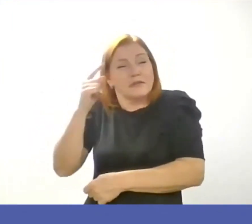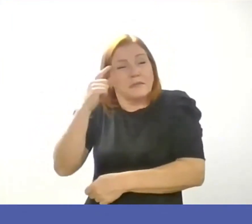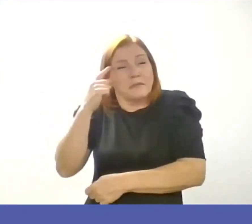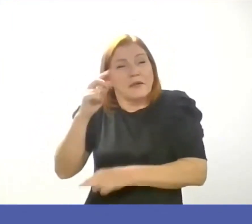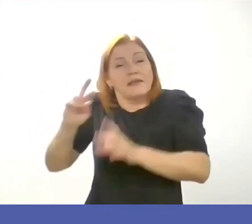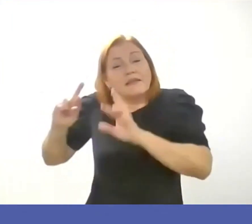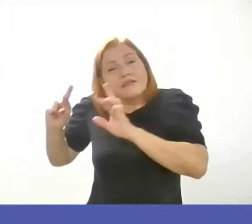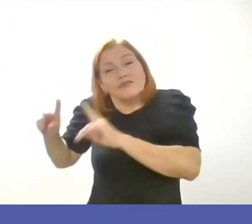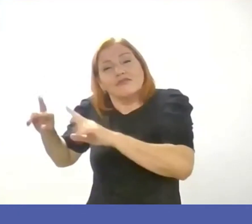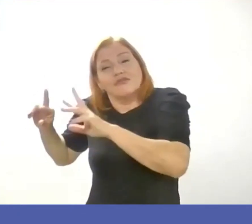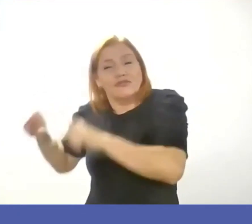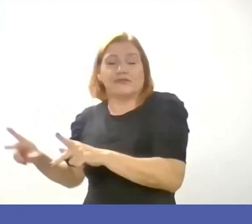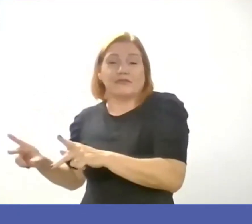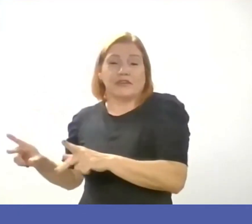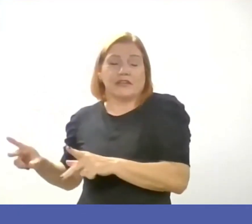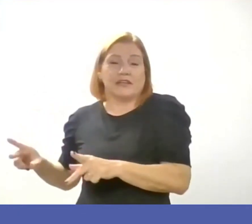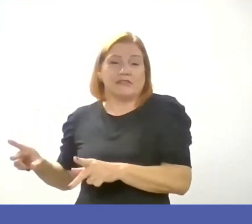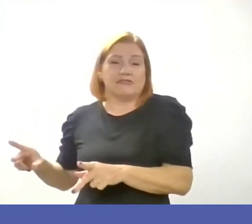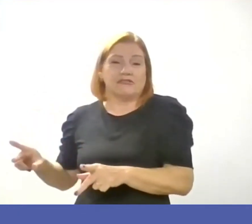não convencionais.